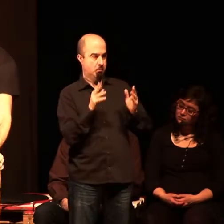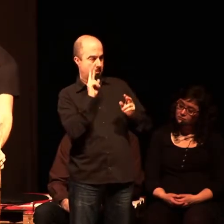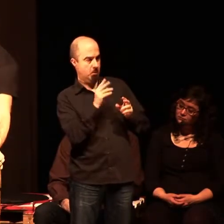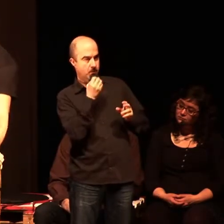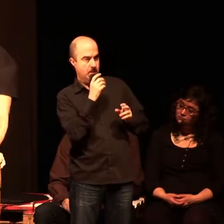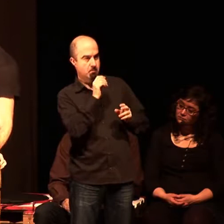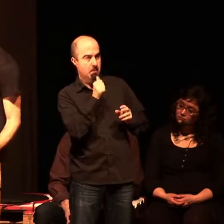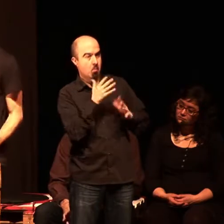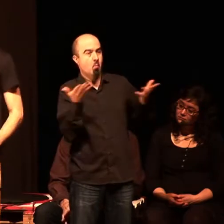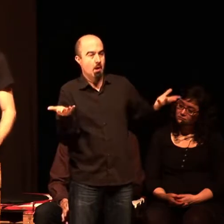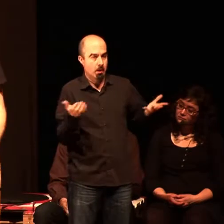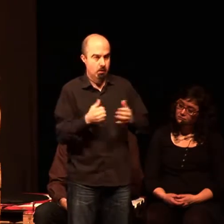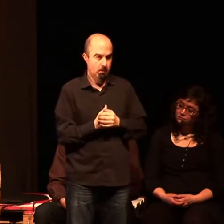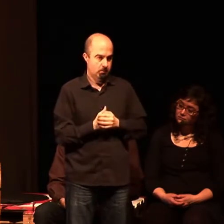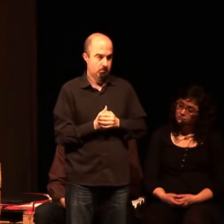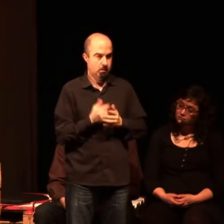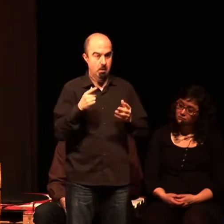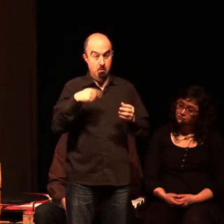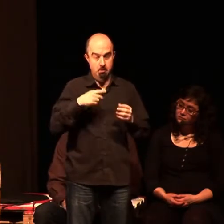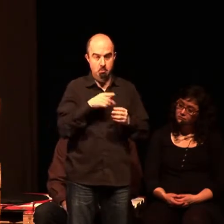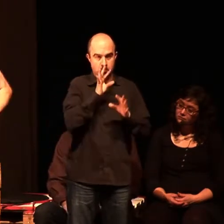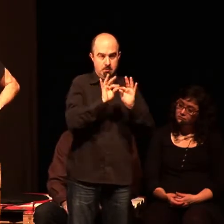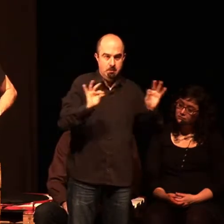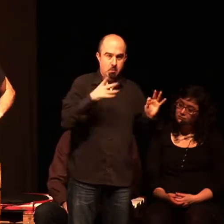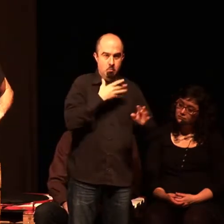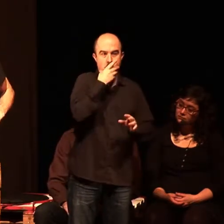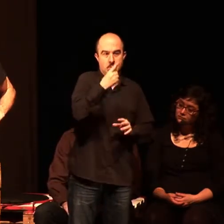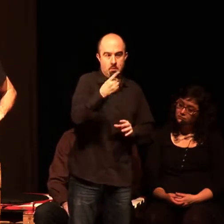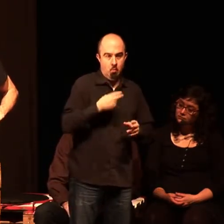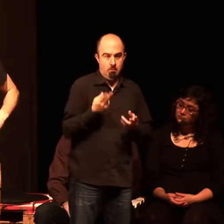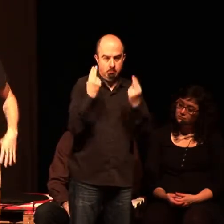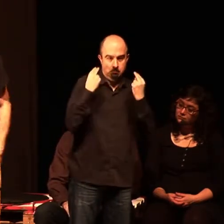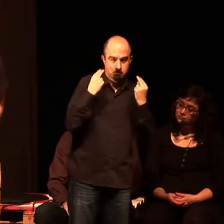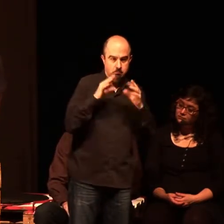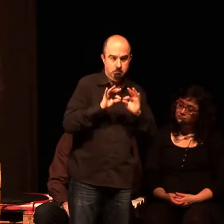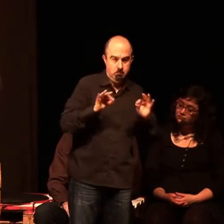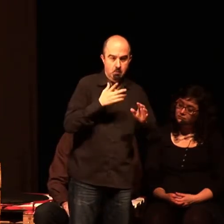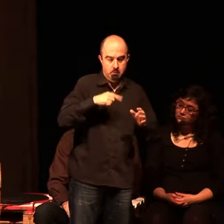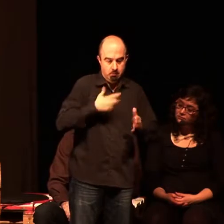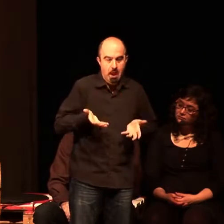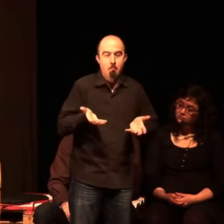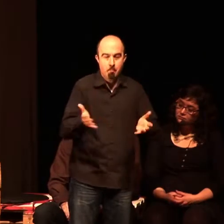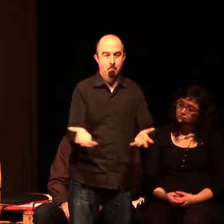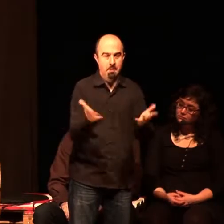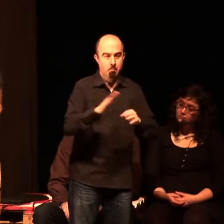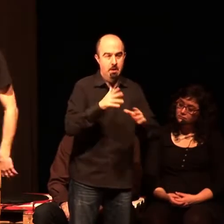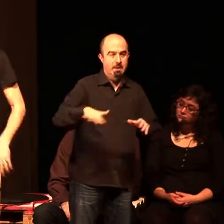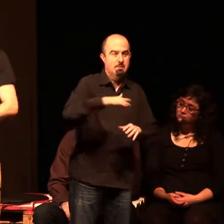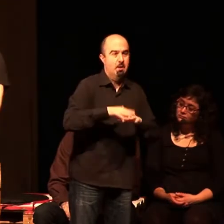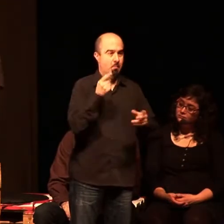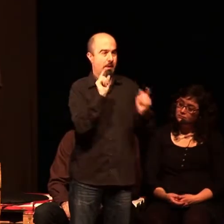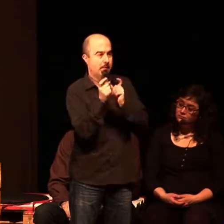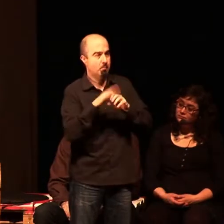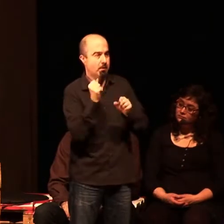com és. I des de la humilitat i la sinceritat i l'honradesa, hem d'impulsar aquests espais de debat per